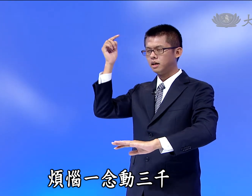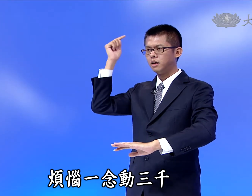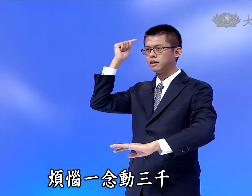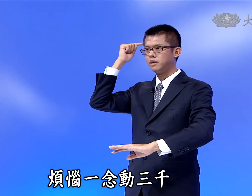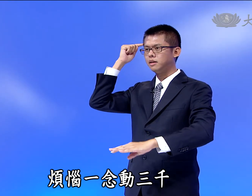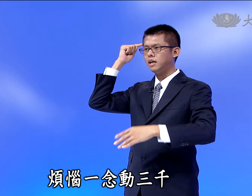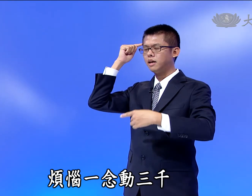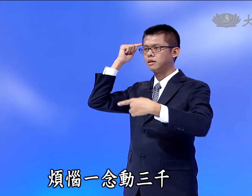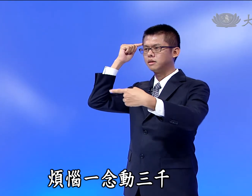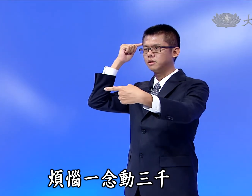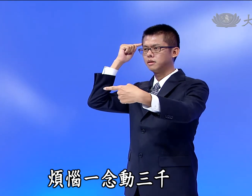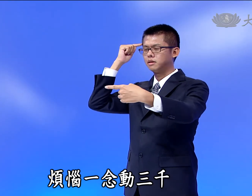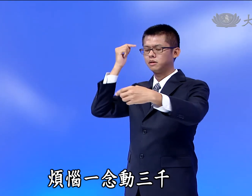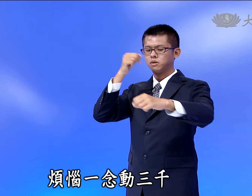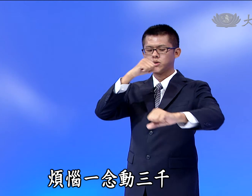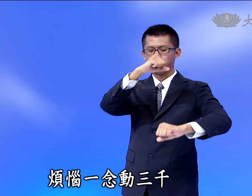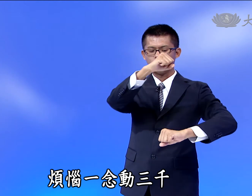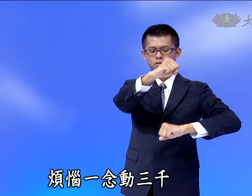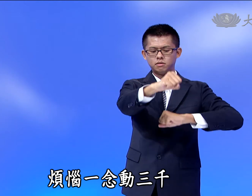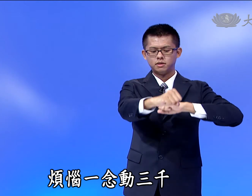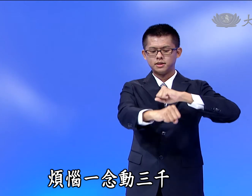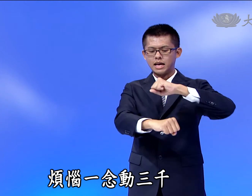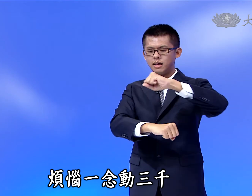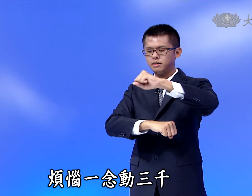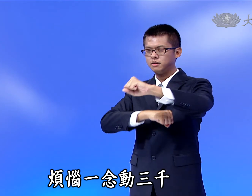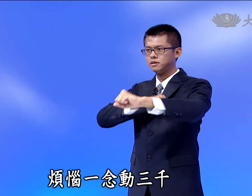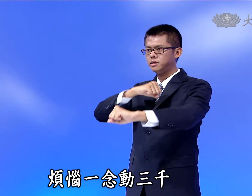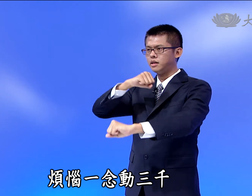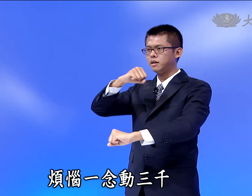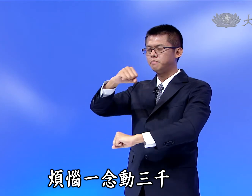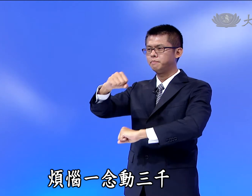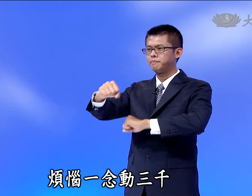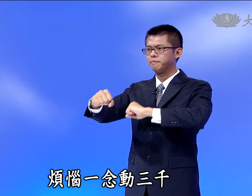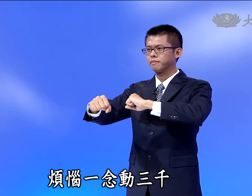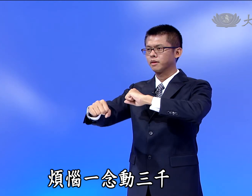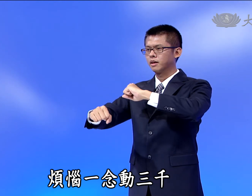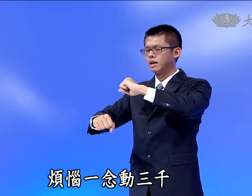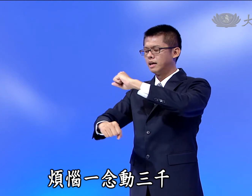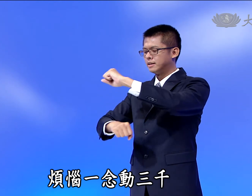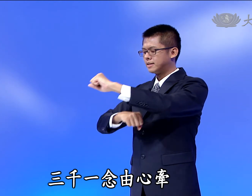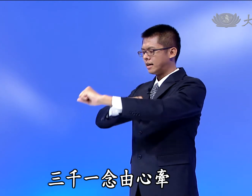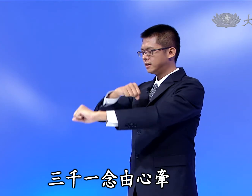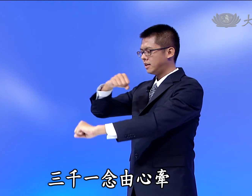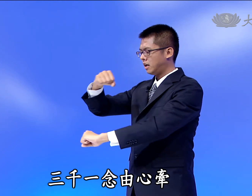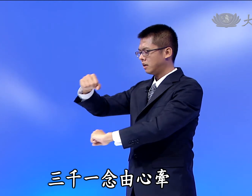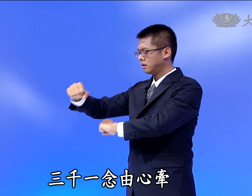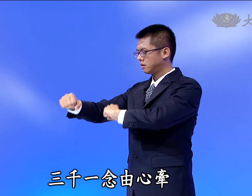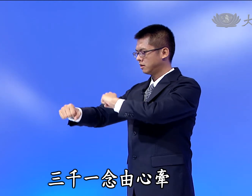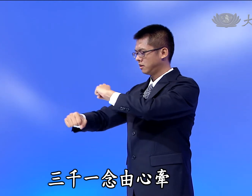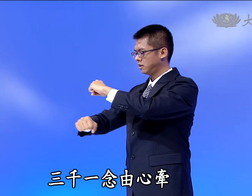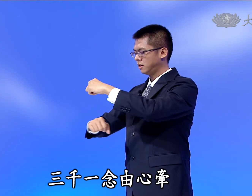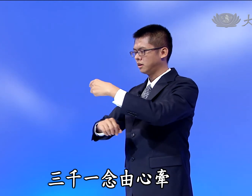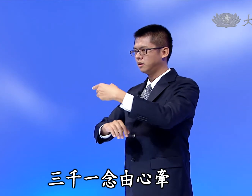一念动三千，三千一